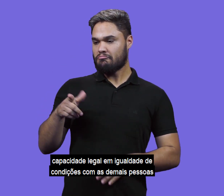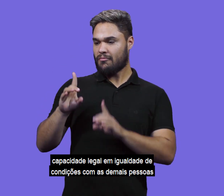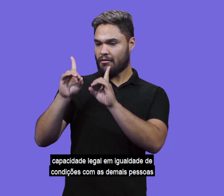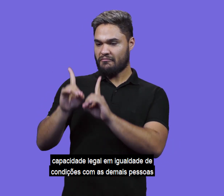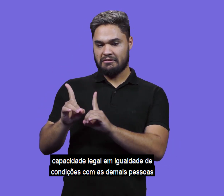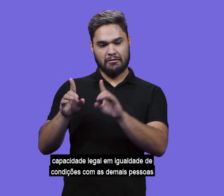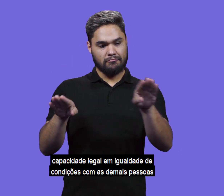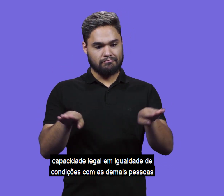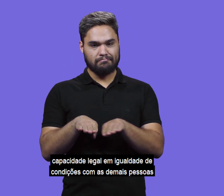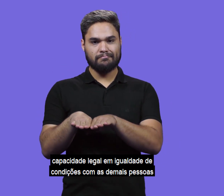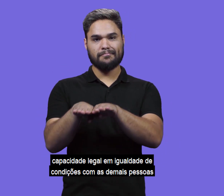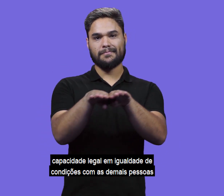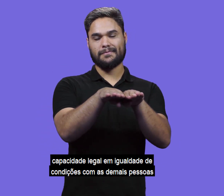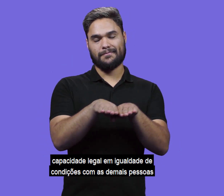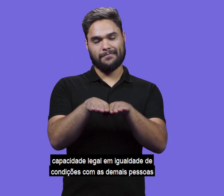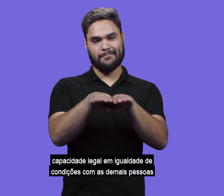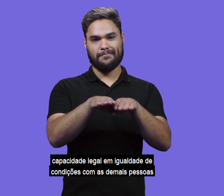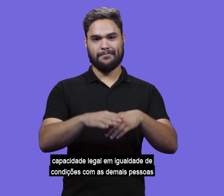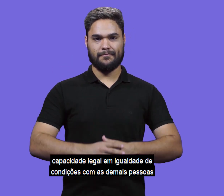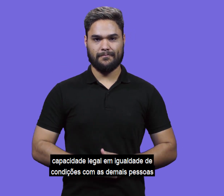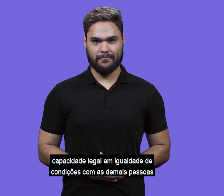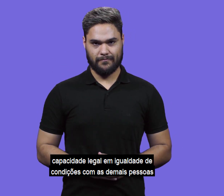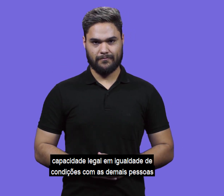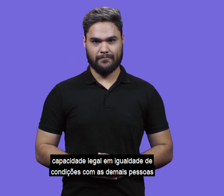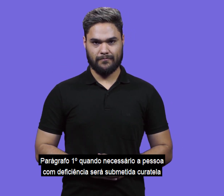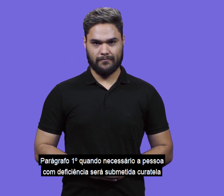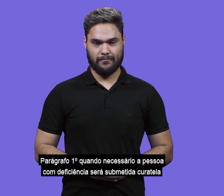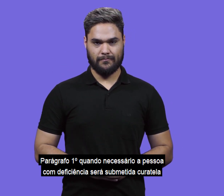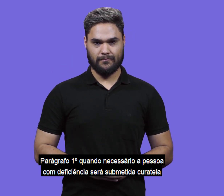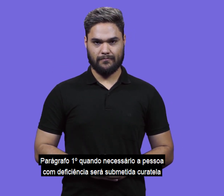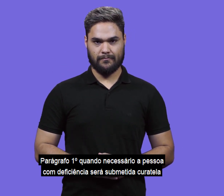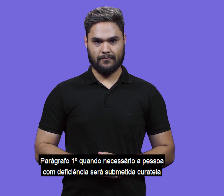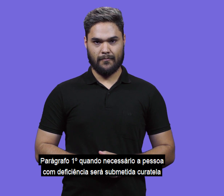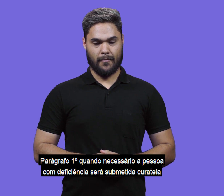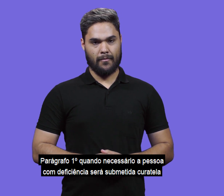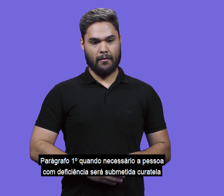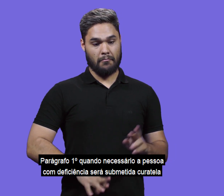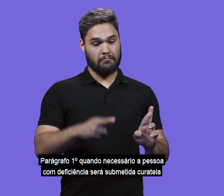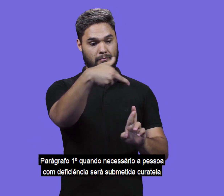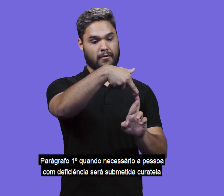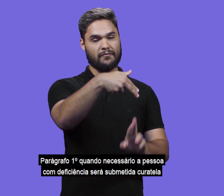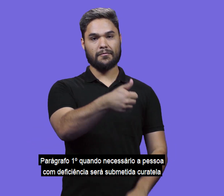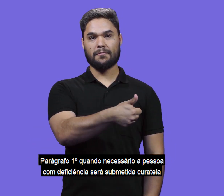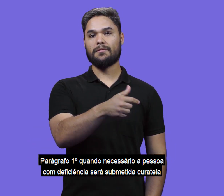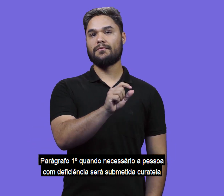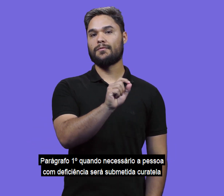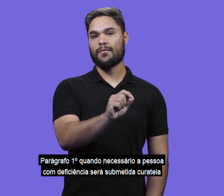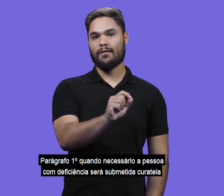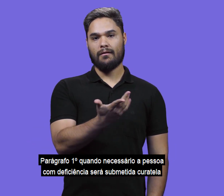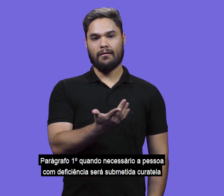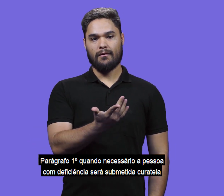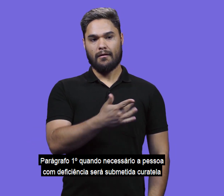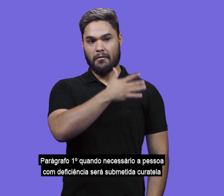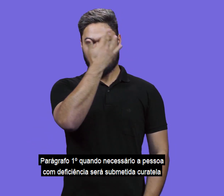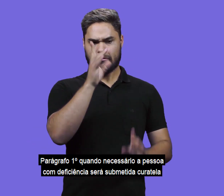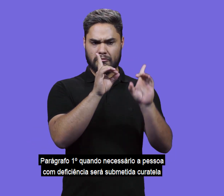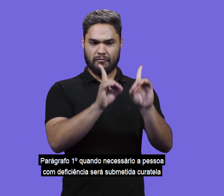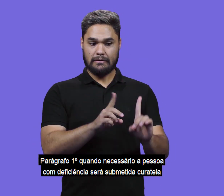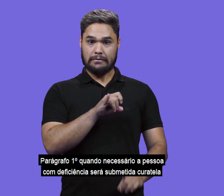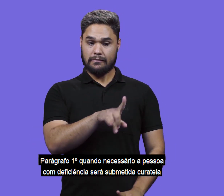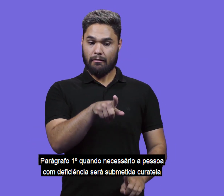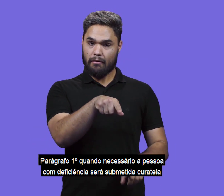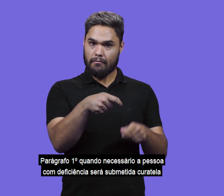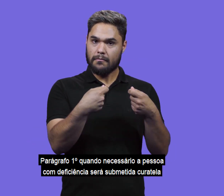em igualdade de condições com as demais pessoas. Parágrafo 1º. Quando necessário, a pessoa